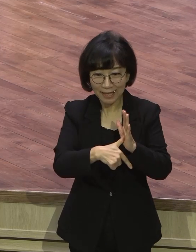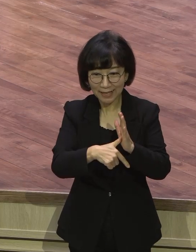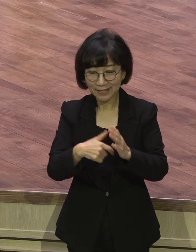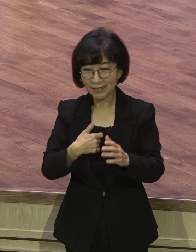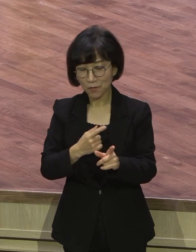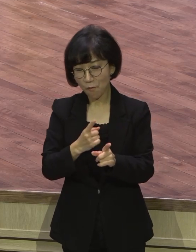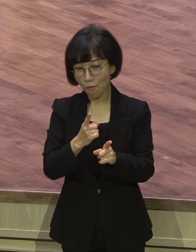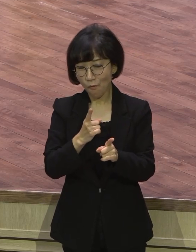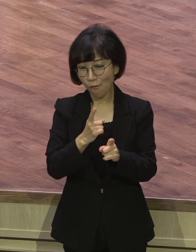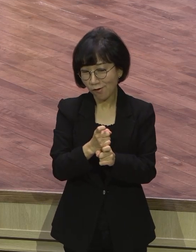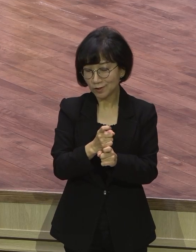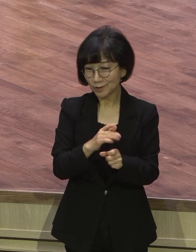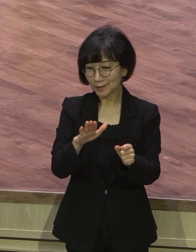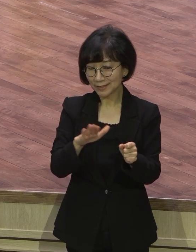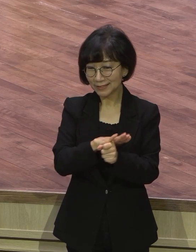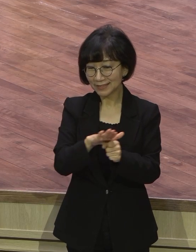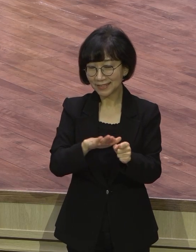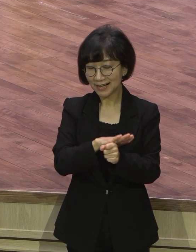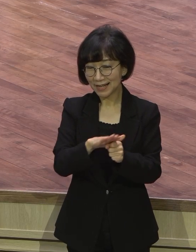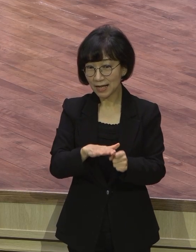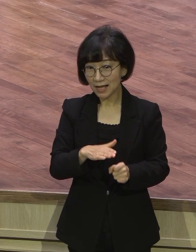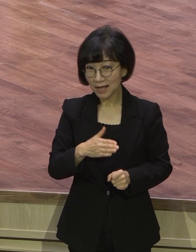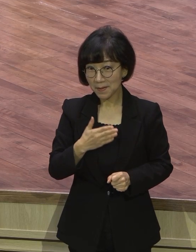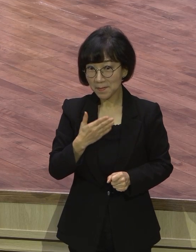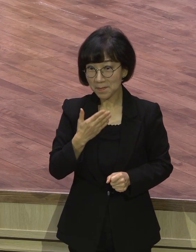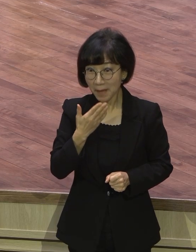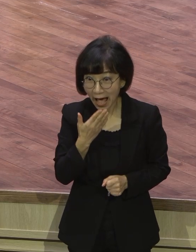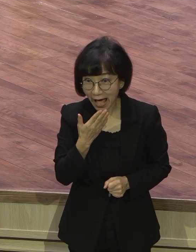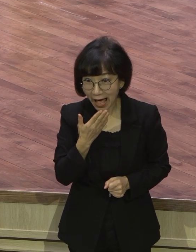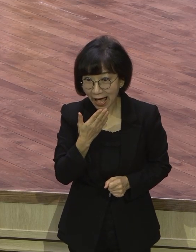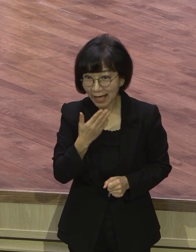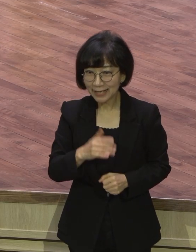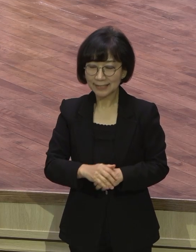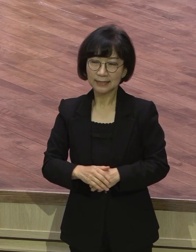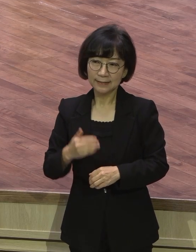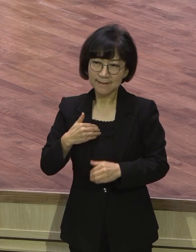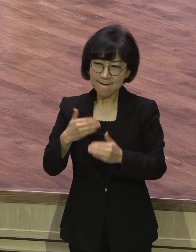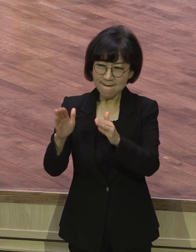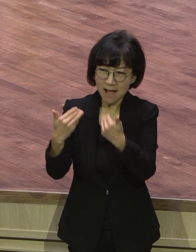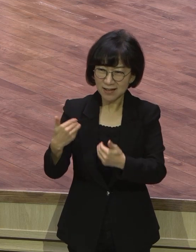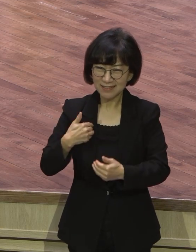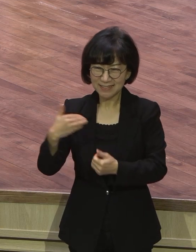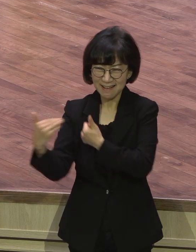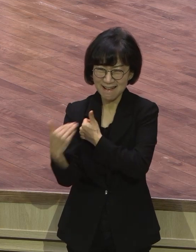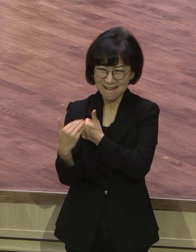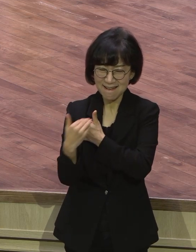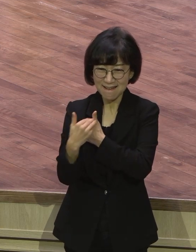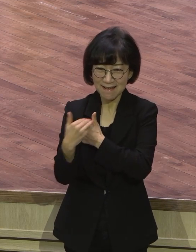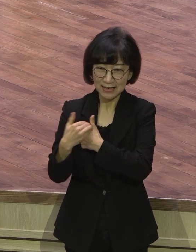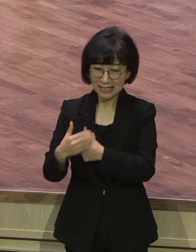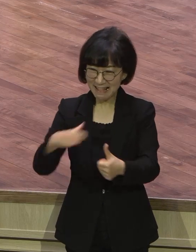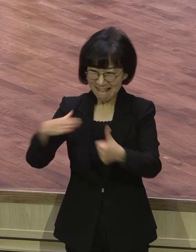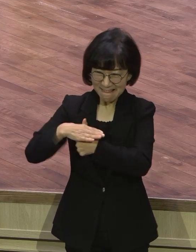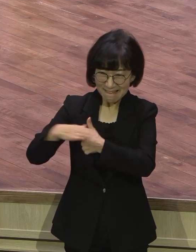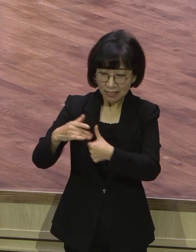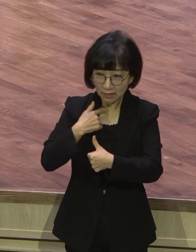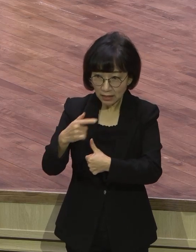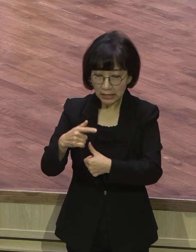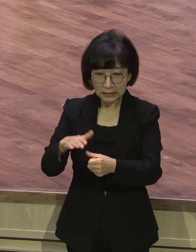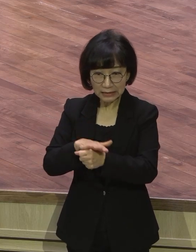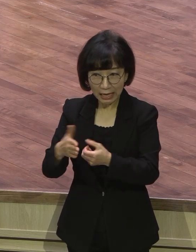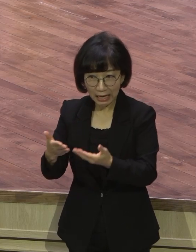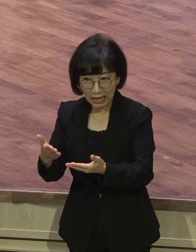원수를 나를 손해보게 한 자를 나를 괴롭힌 자를 사랑까지 하라.